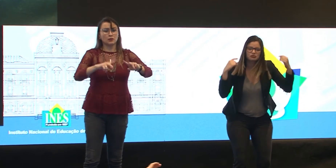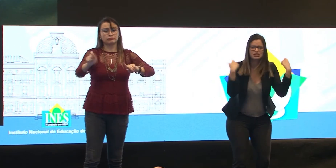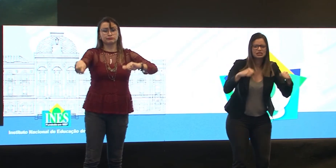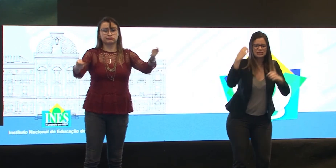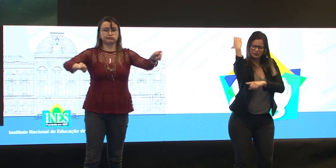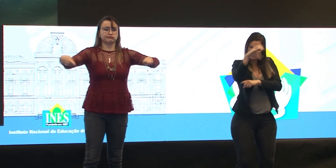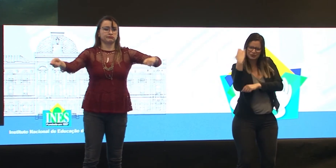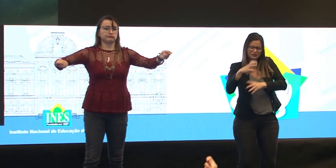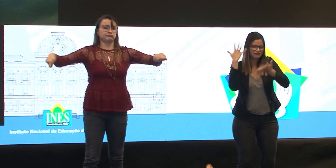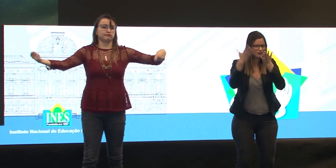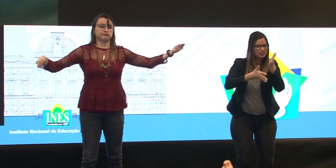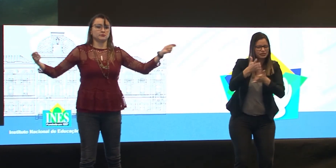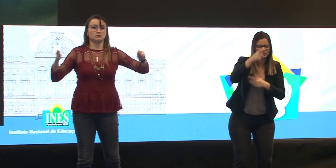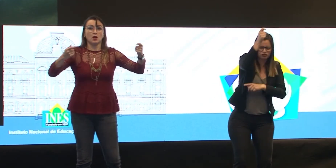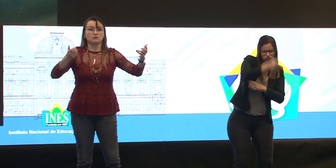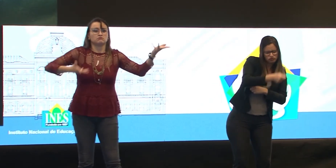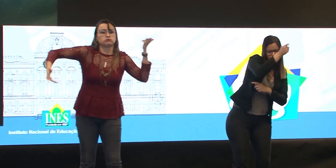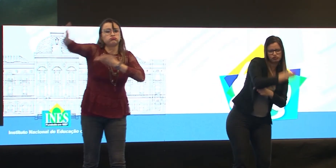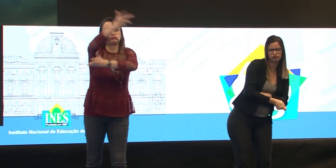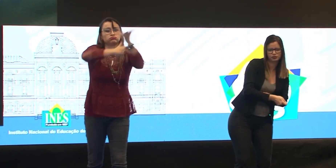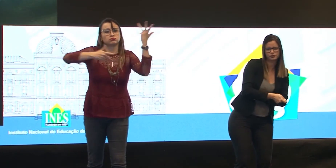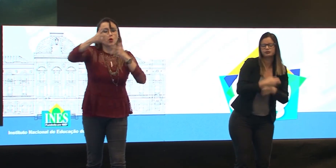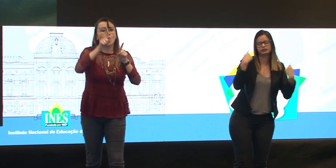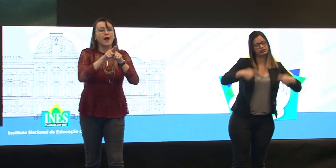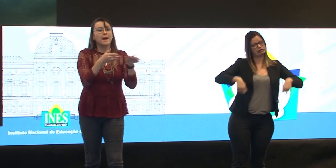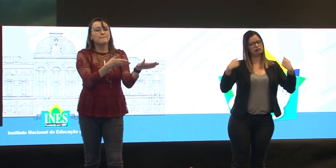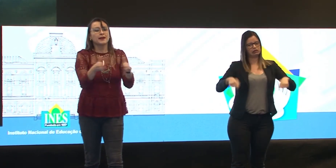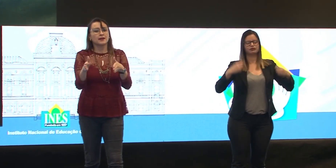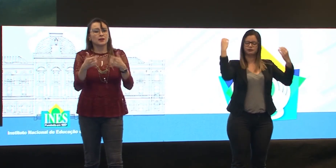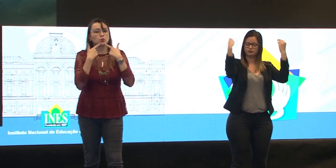sinais colombiana, para que a gente conseguisse